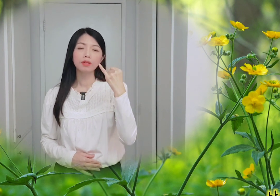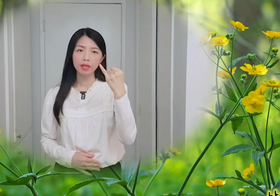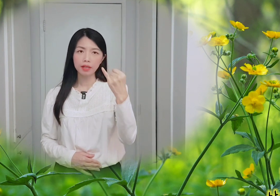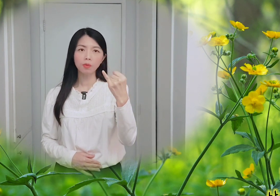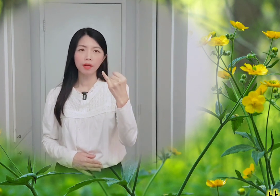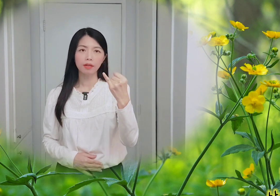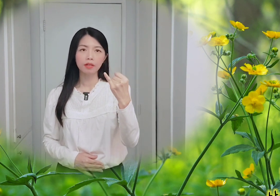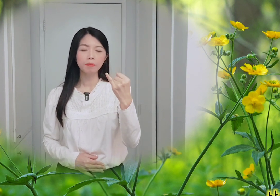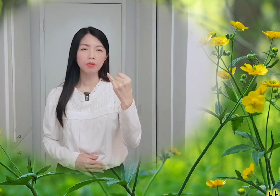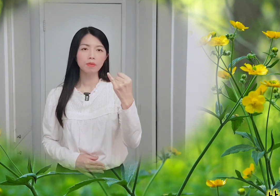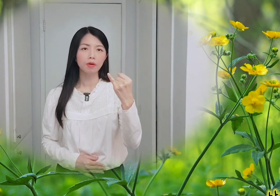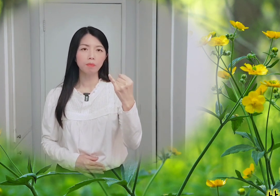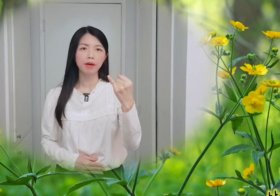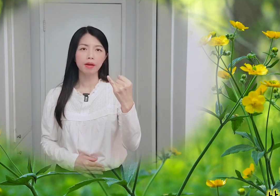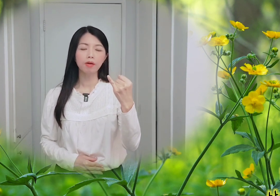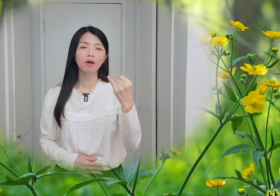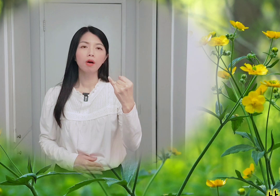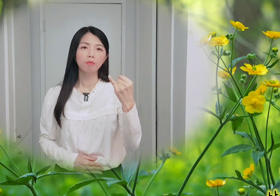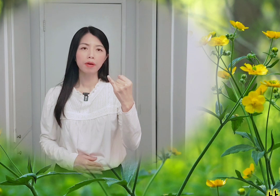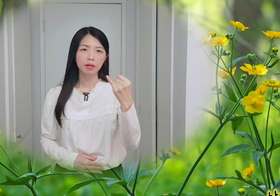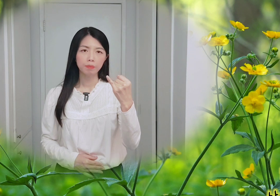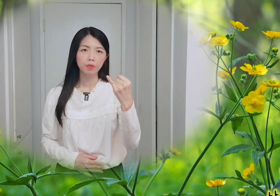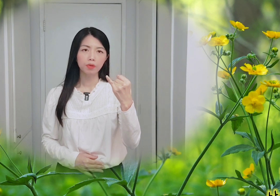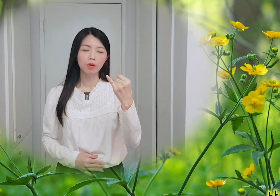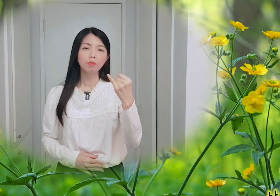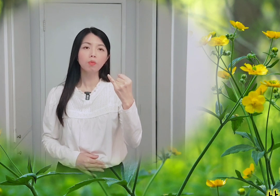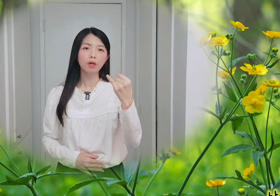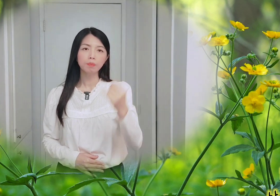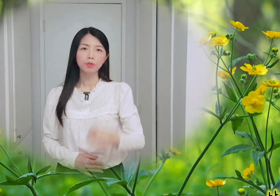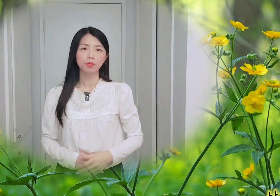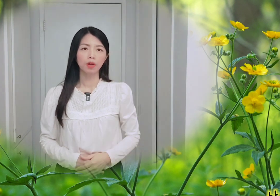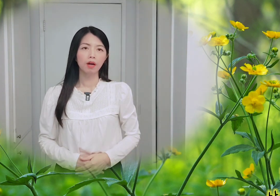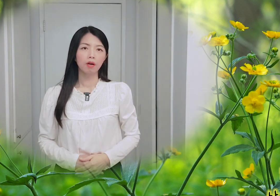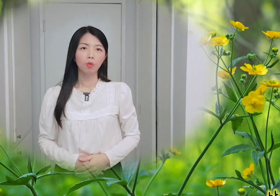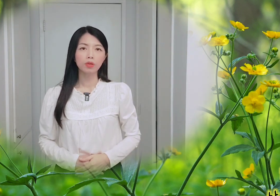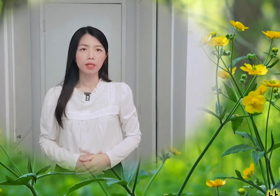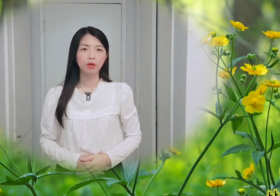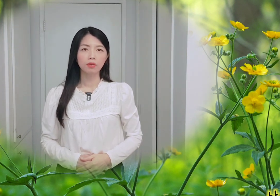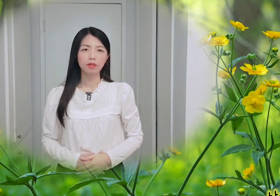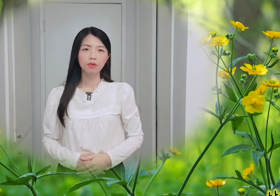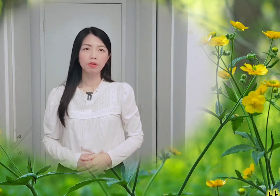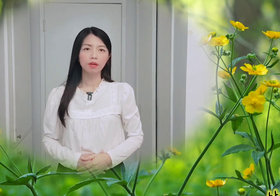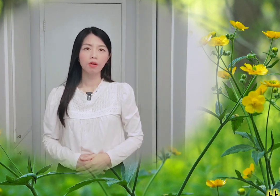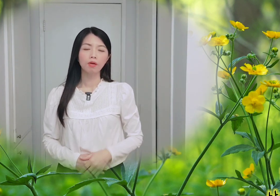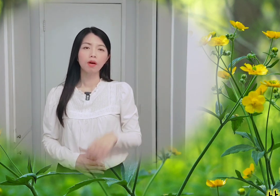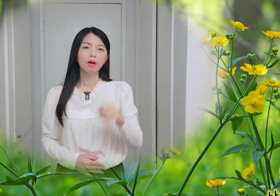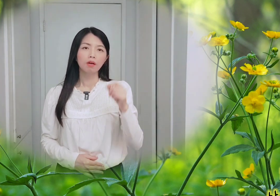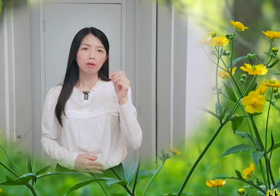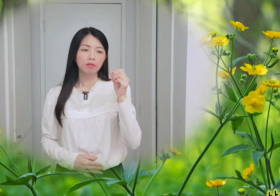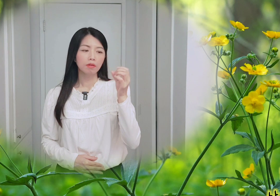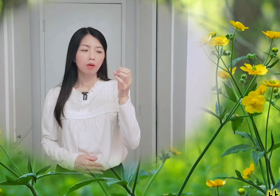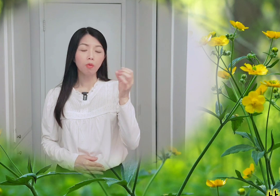스쳐주시고 새끼손가락을 펴주시면 엄마예요. 엄마일 뿐, 모모일 뿐, 오직 이런 뜻의 수어는요.